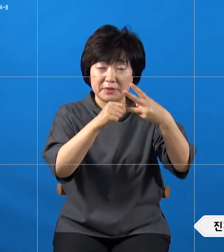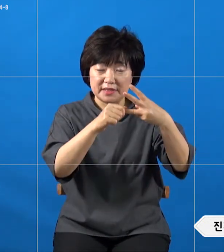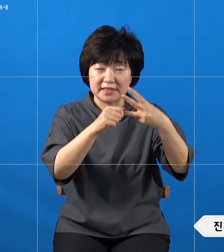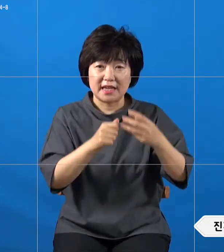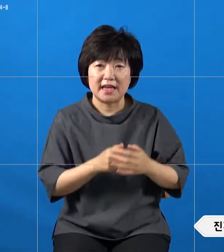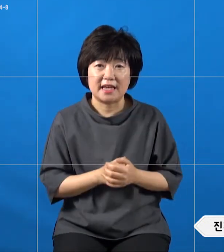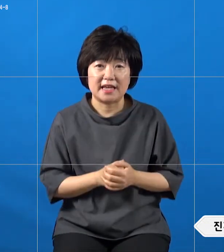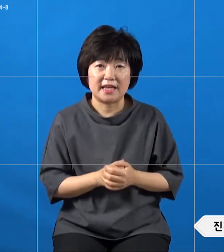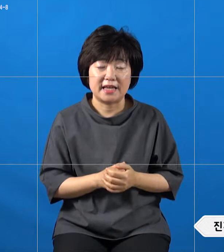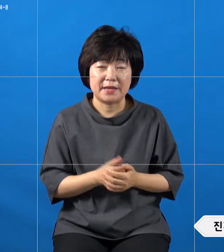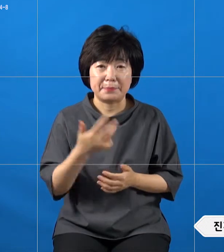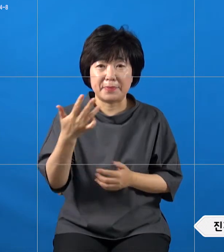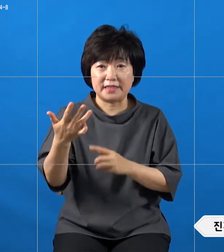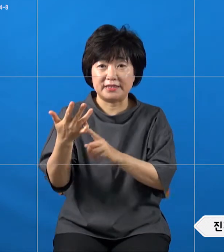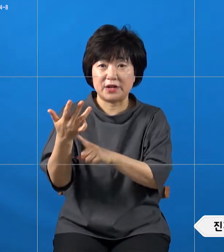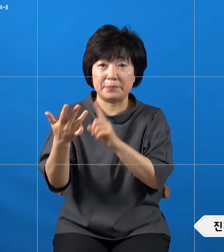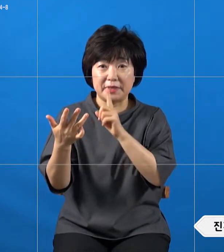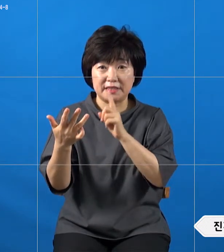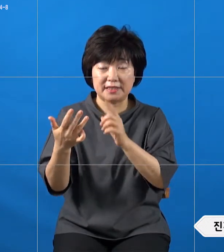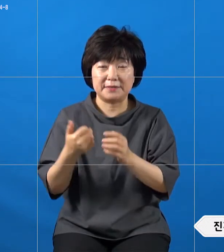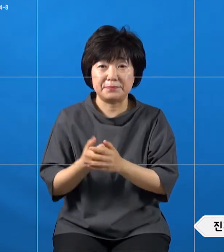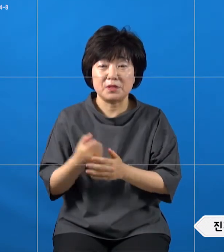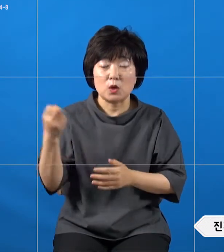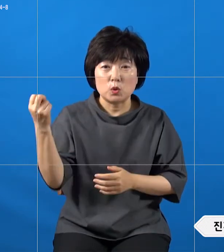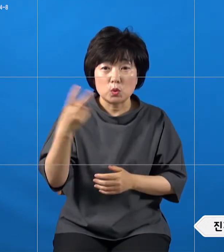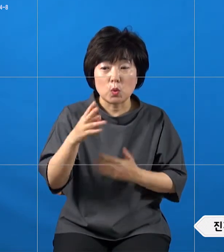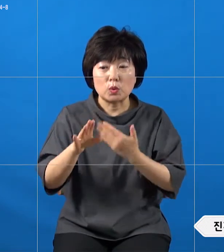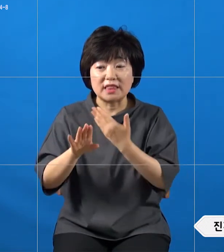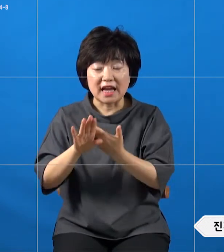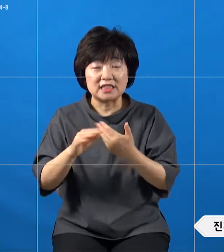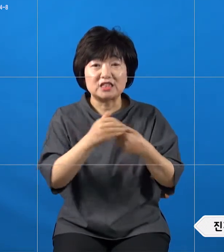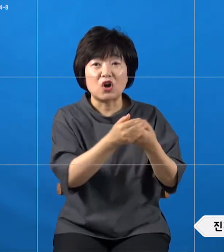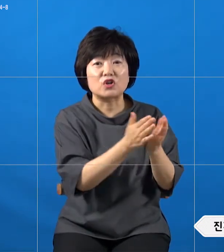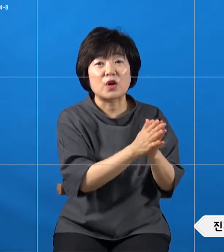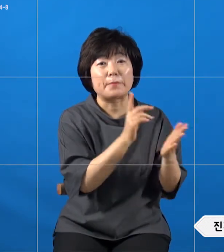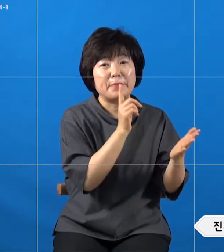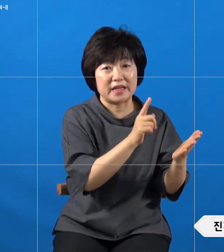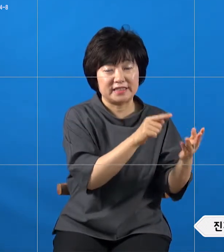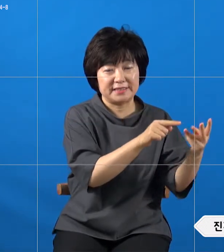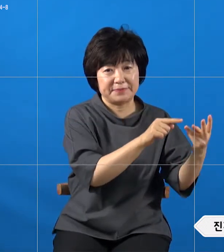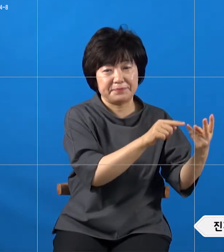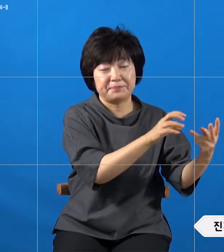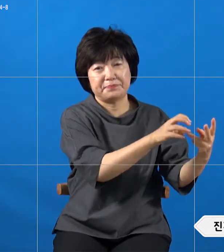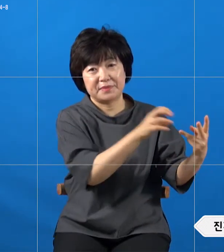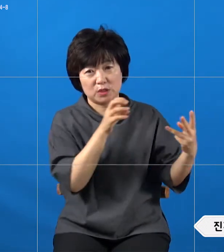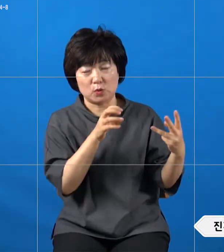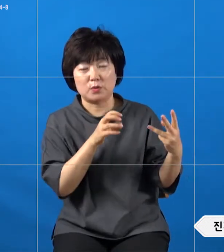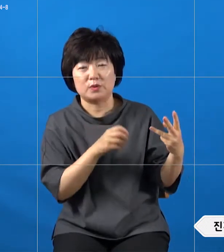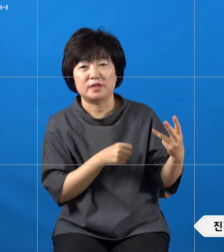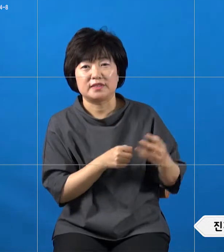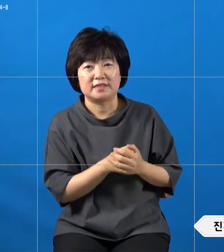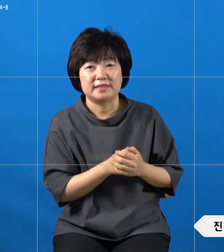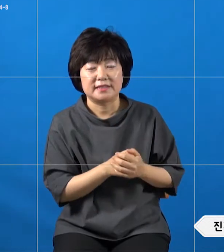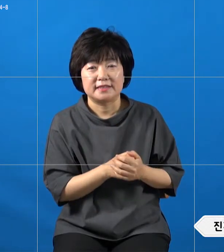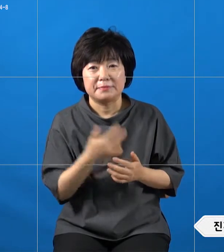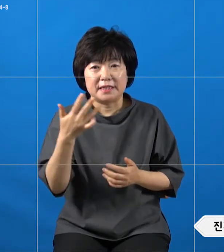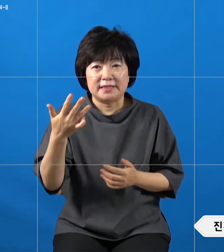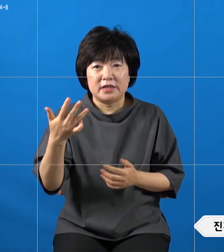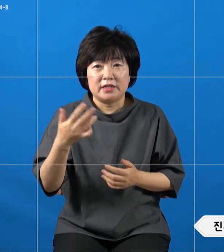세 번째 8절 말씀에 또 다른 성경 구절을 인용해서